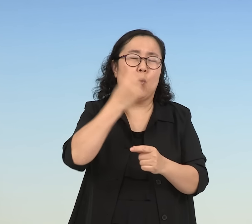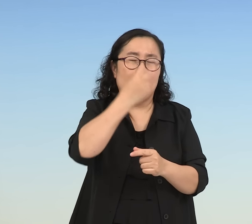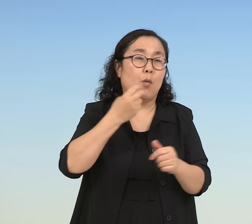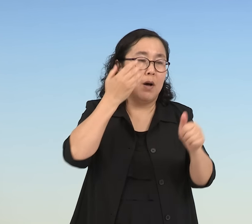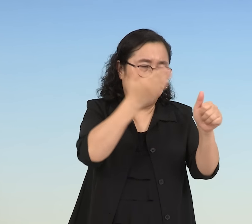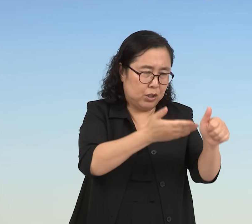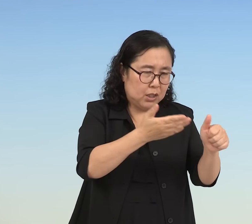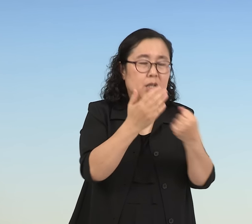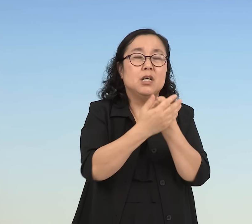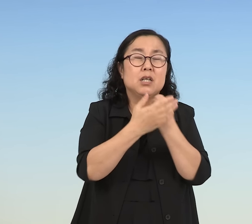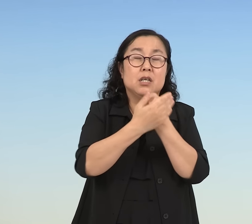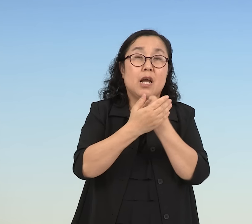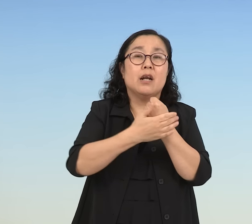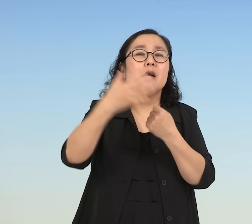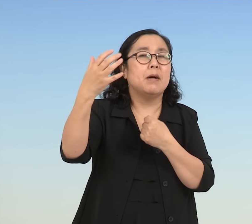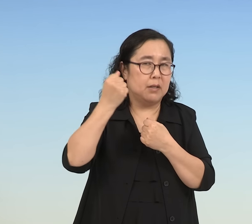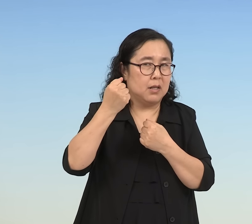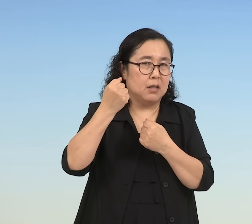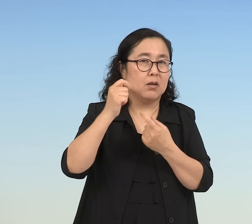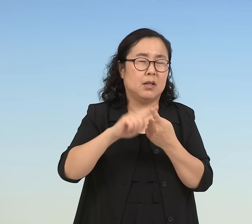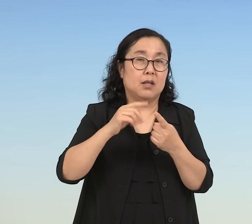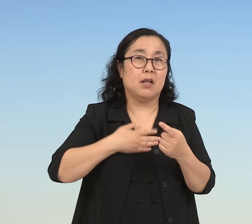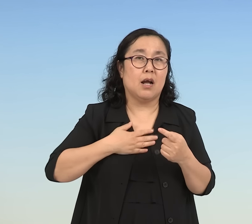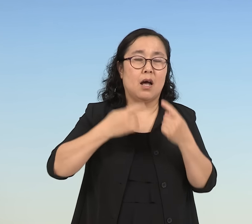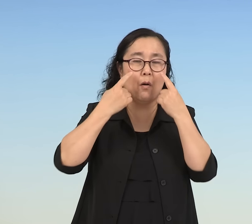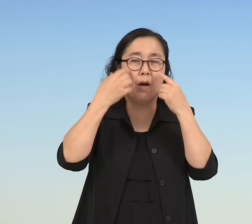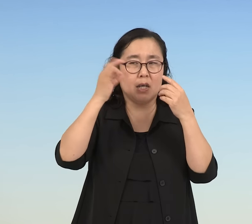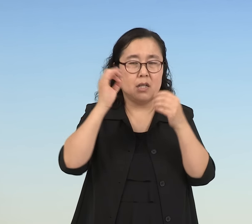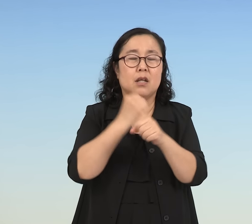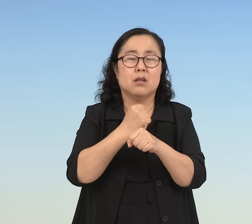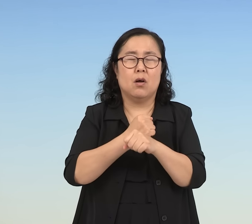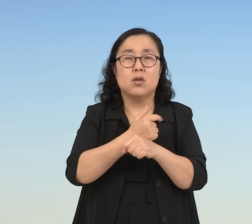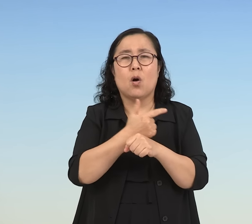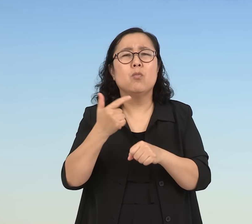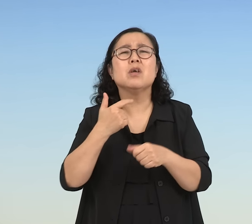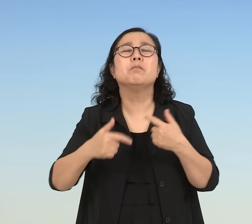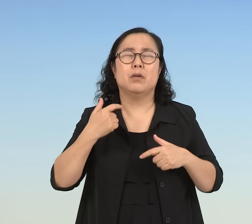걸 너무너무 기쁘게 확인하고 있단 말입니다.